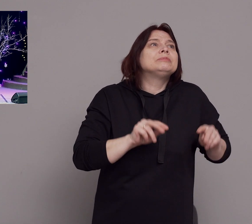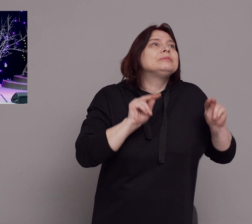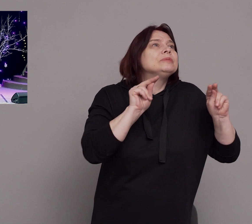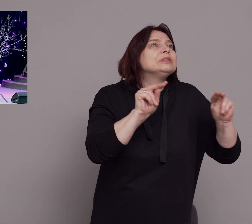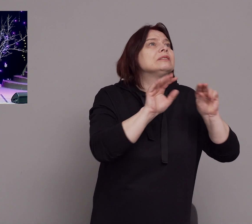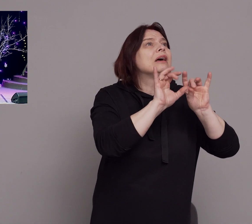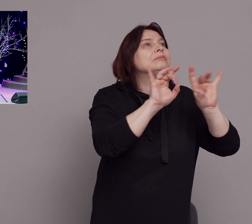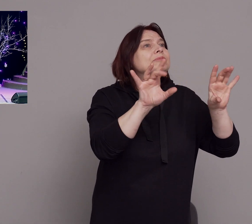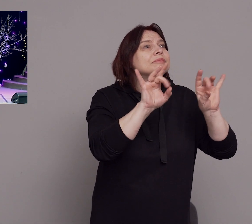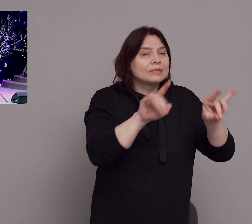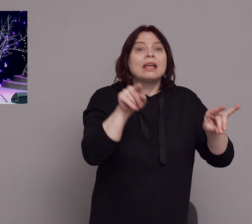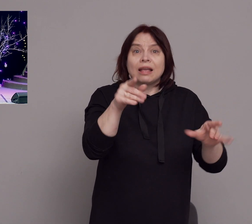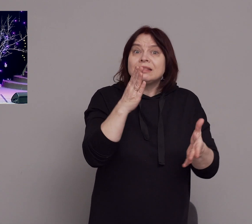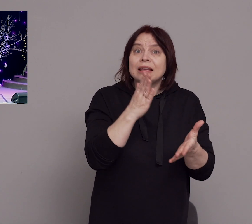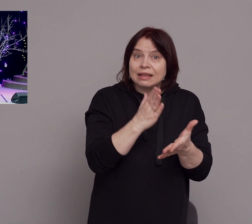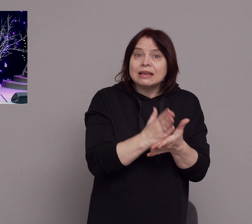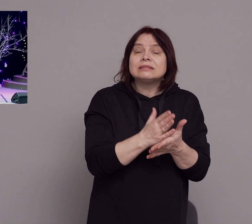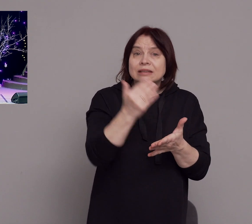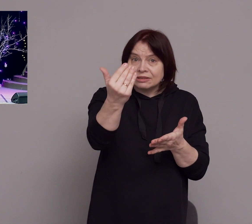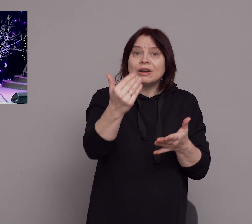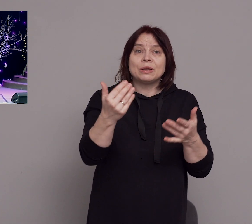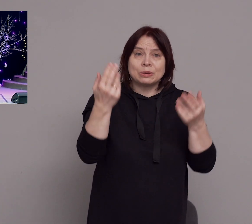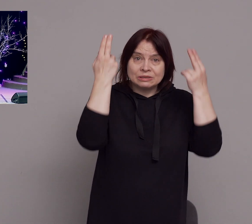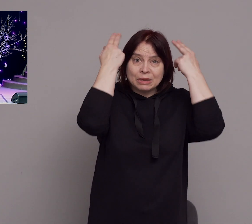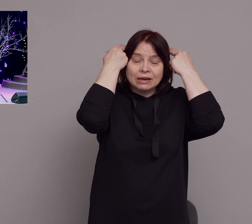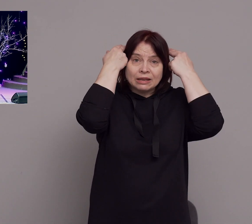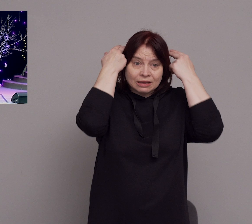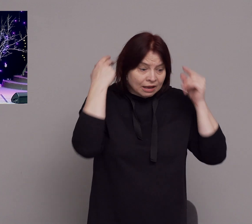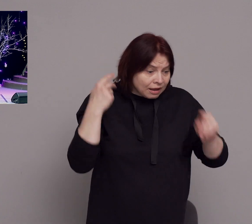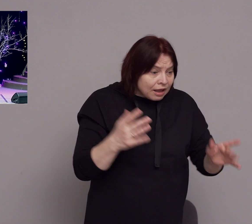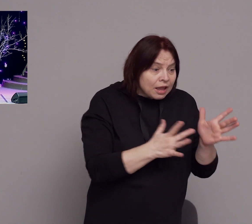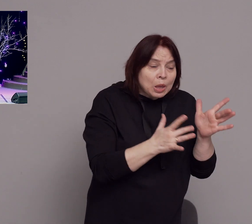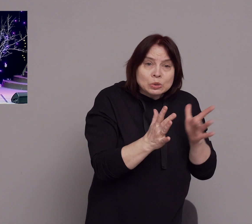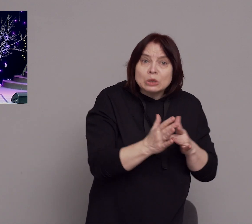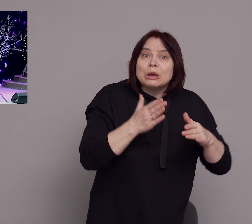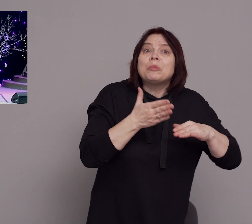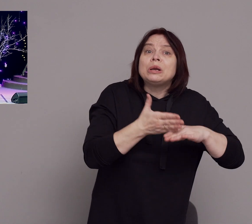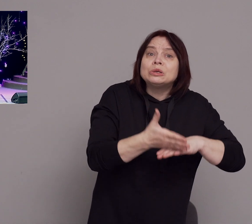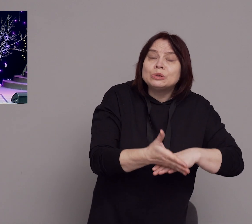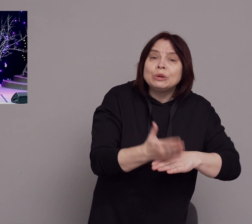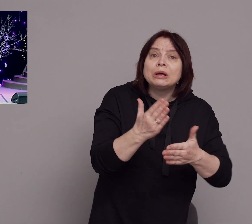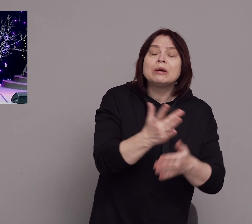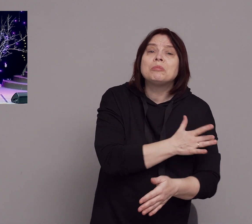Евангелием стоит смирение самого Бога. Бог пришел, чтобы